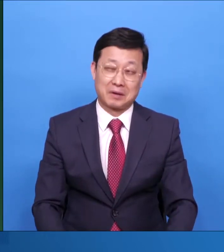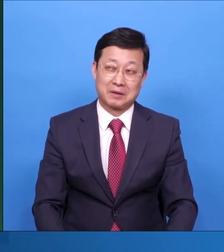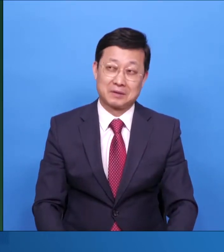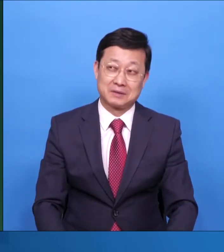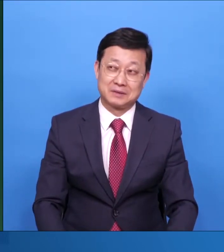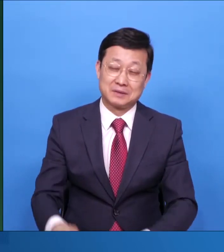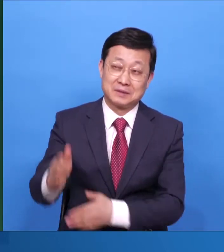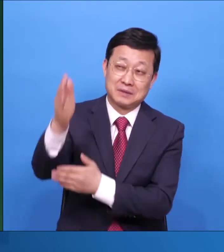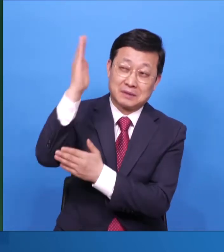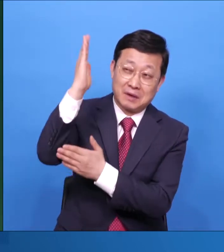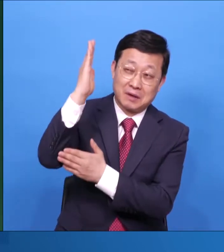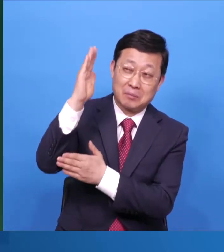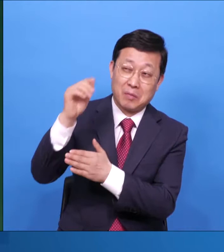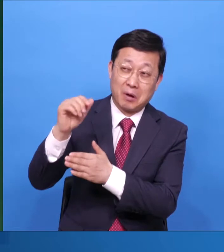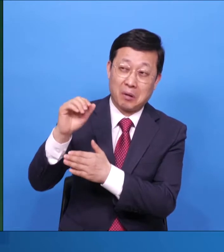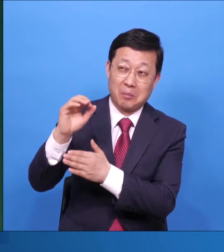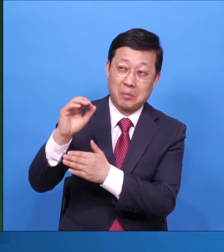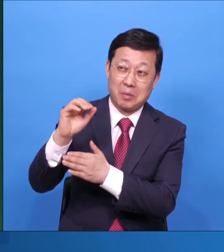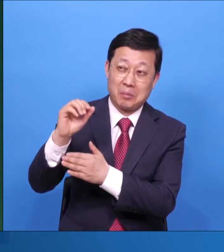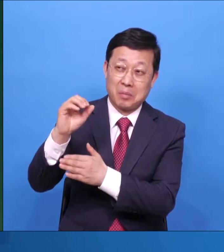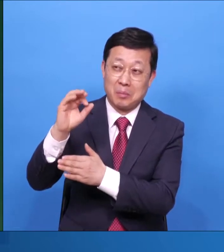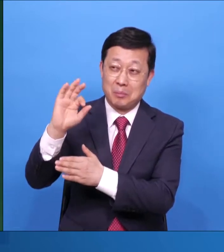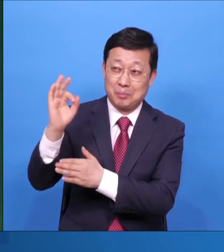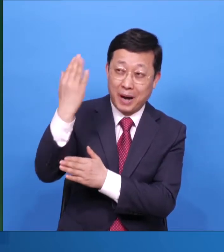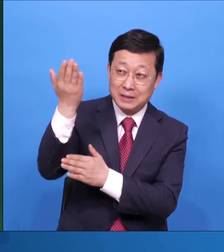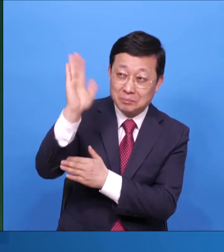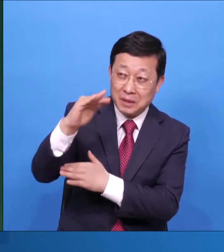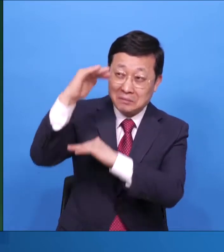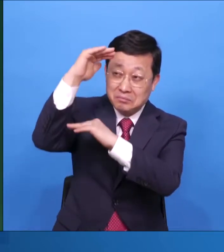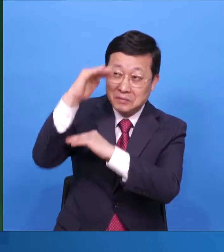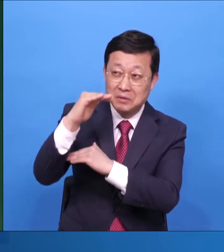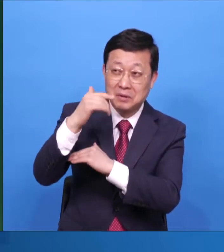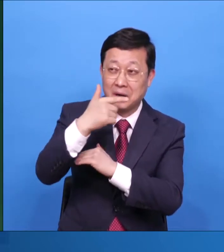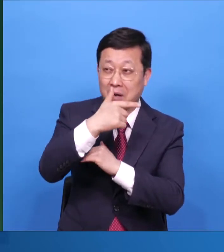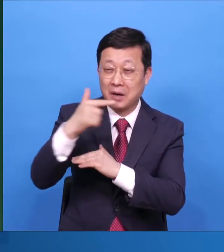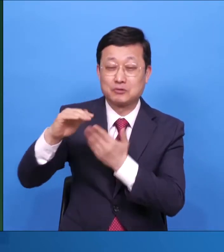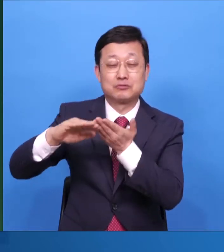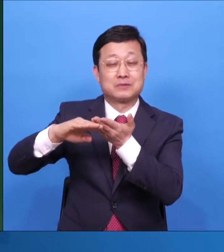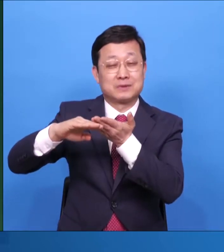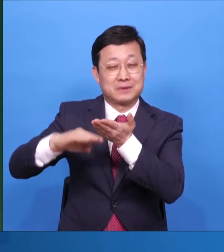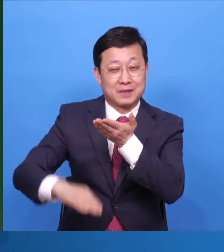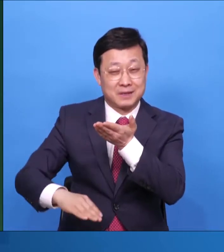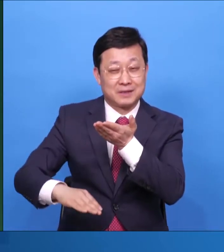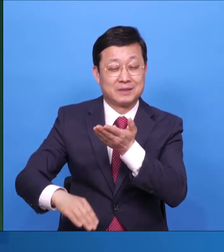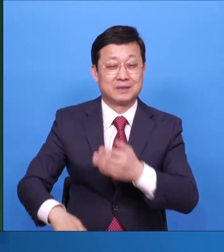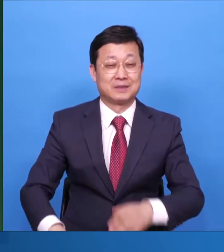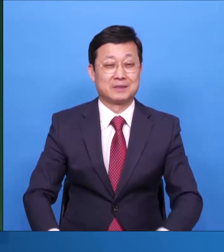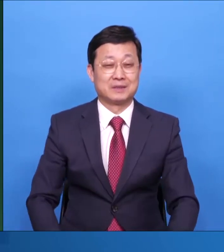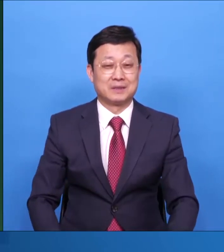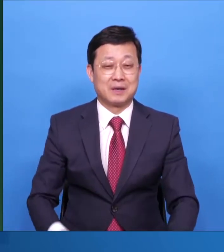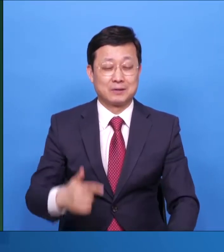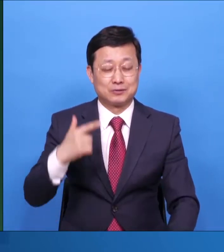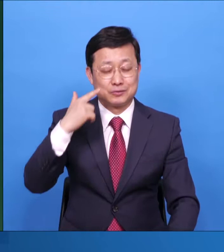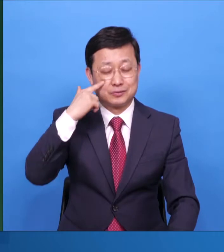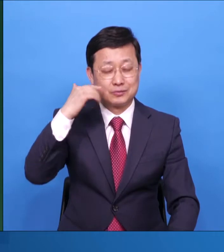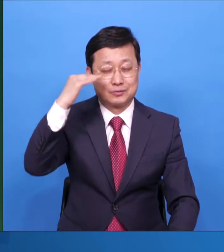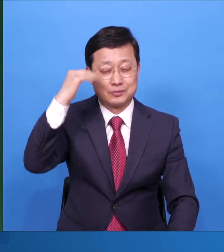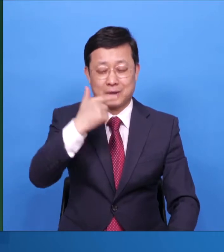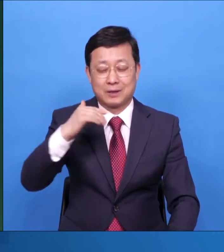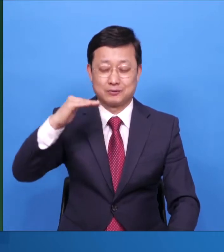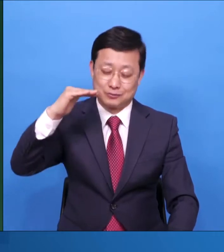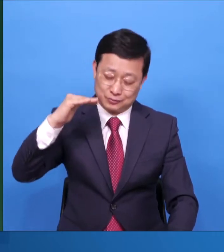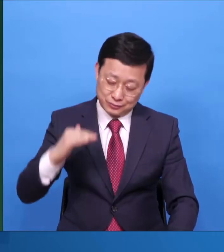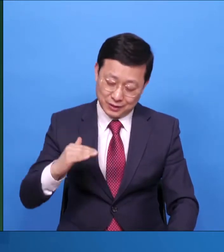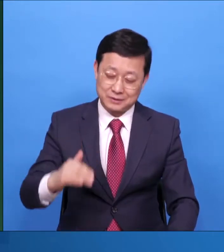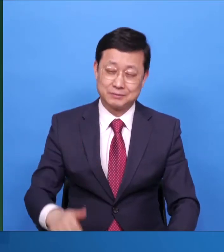되니까 그렇게 얘기하겠죠. Pues por supuesto que el nivel que tiene es solamente eso, no tiene más remedio que hablar de esa manera. 기독교 이거 막 보통 문제가 아니라는 것을 지적을